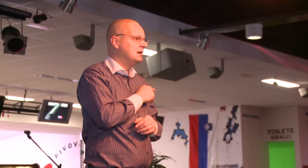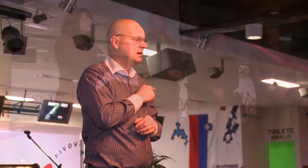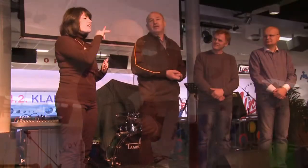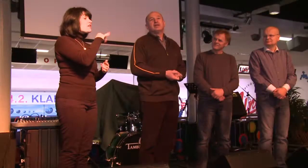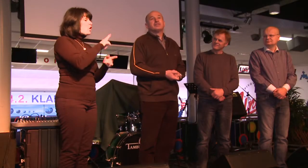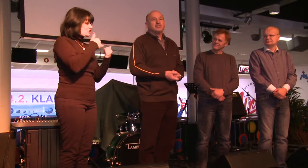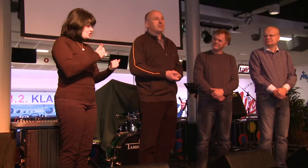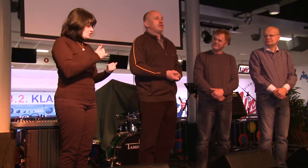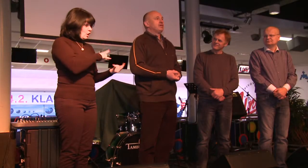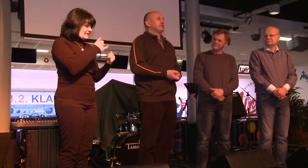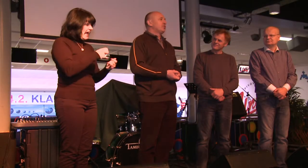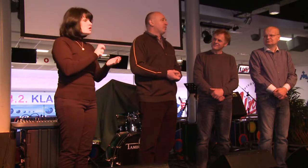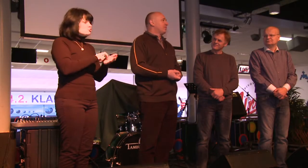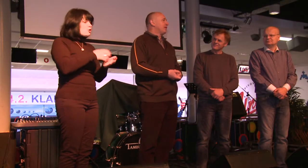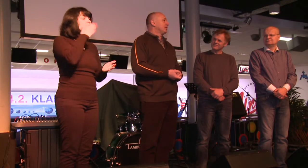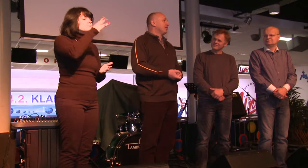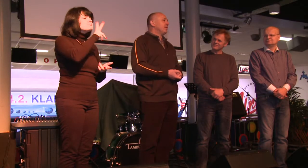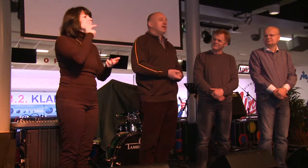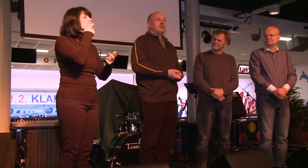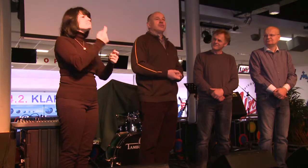čas. Zavzemo za to problematiko. Tukaj smo.